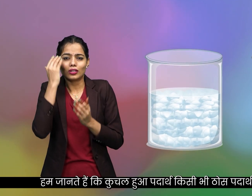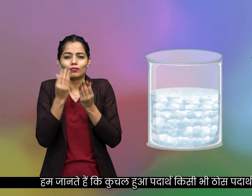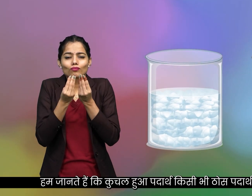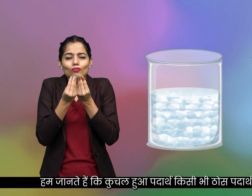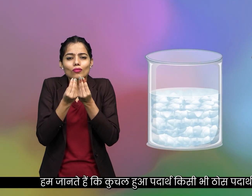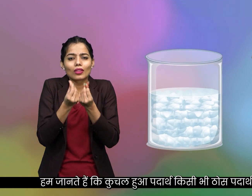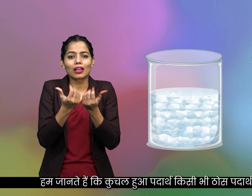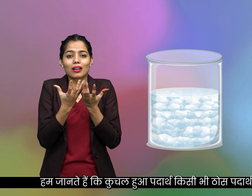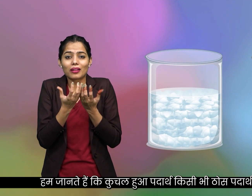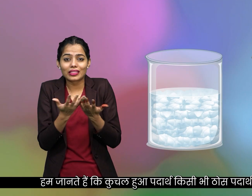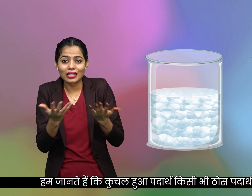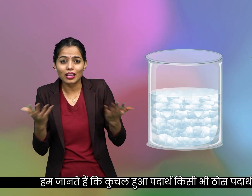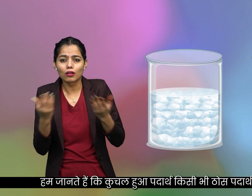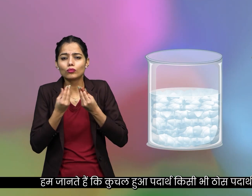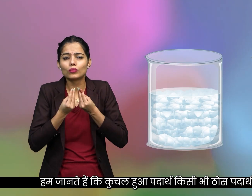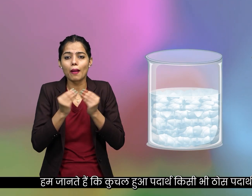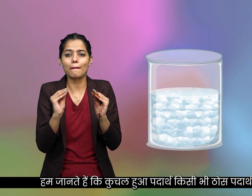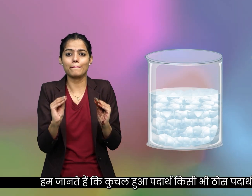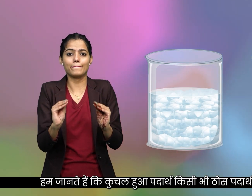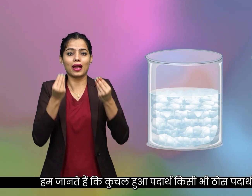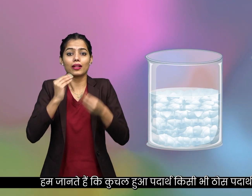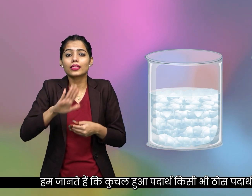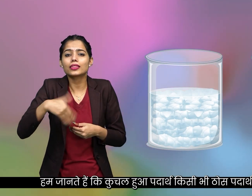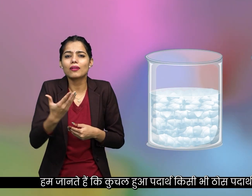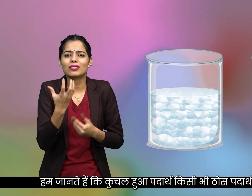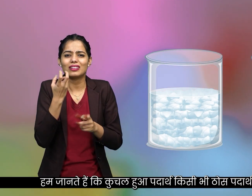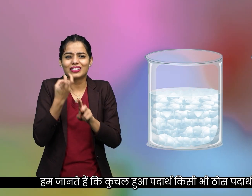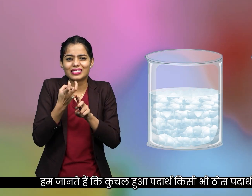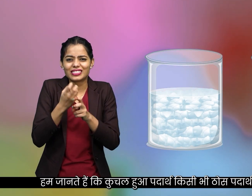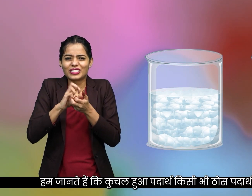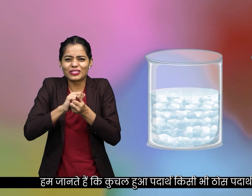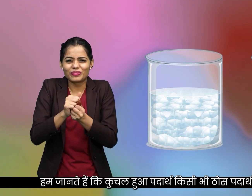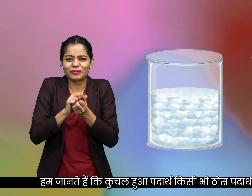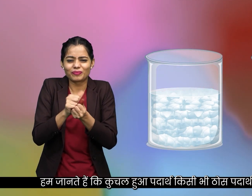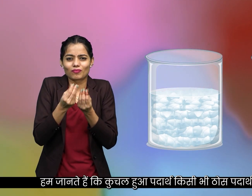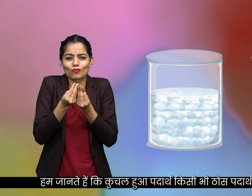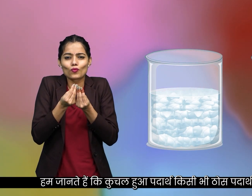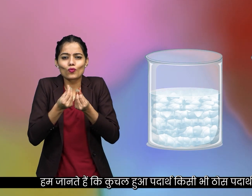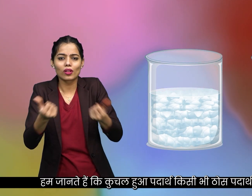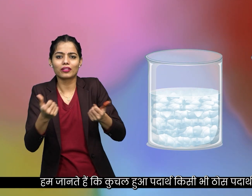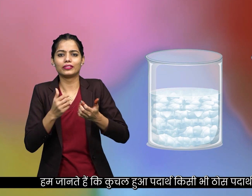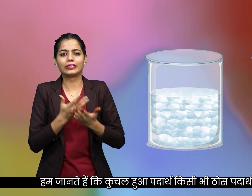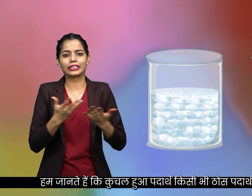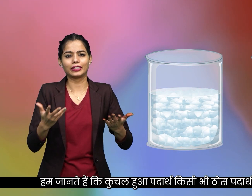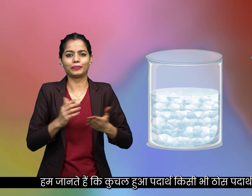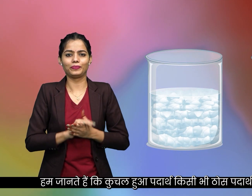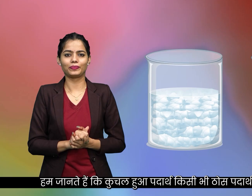कि कुचल हुआ पदार्थ किसी भी ठोस पदार्थ से बेहतर घुलता है।